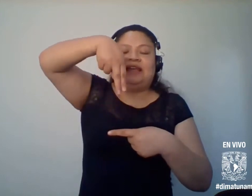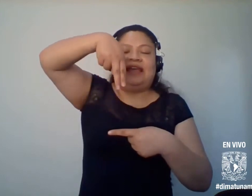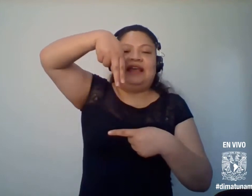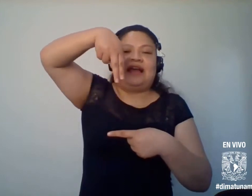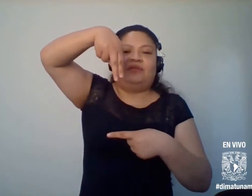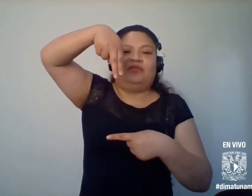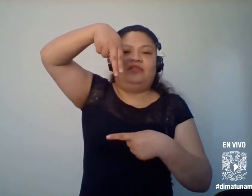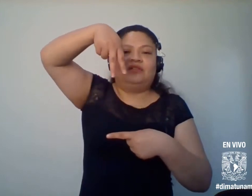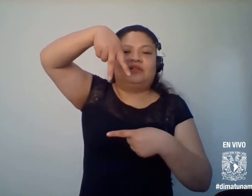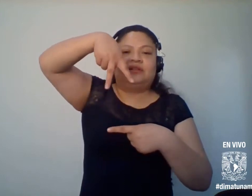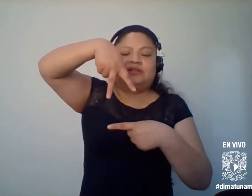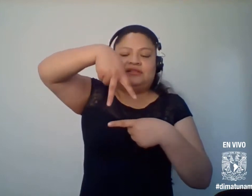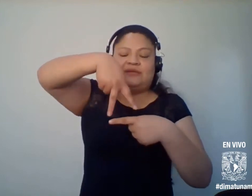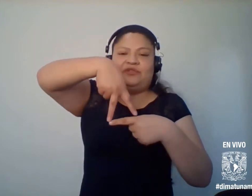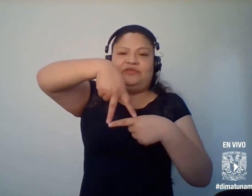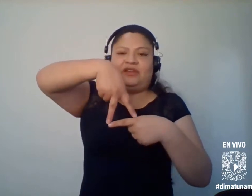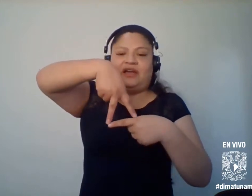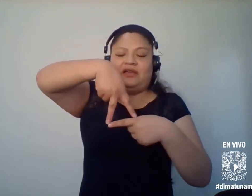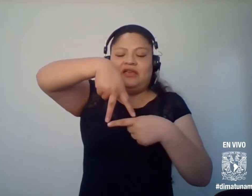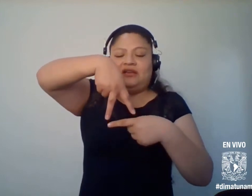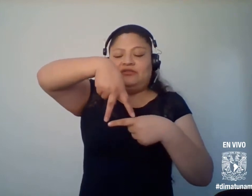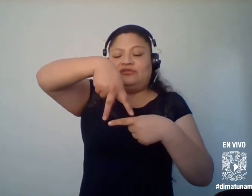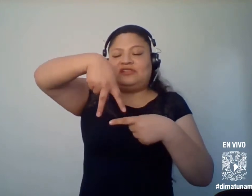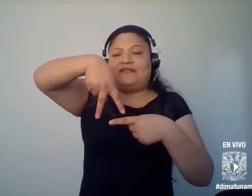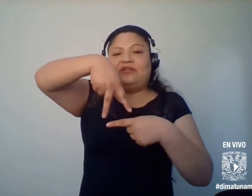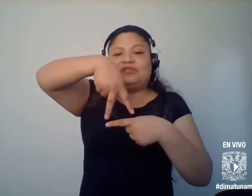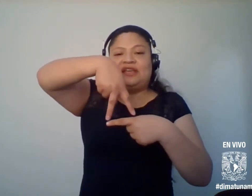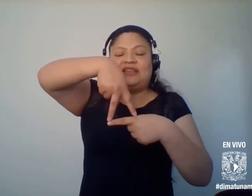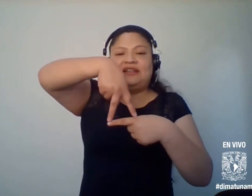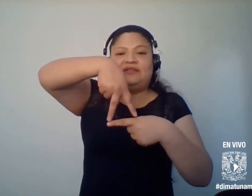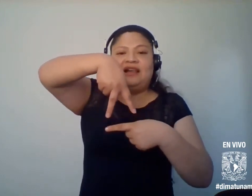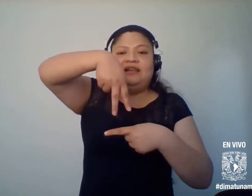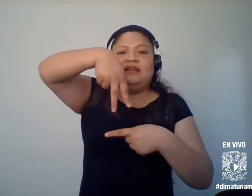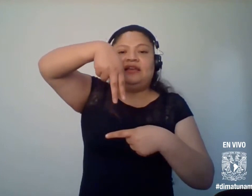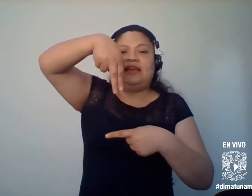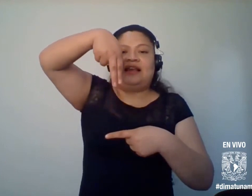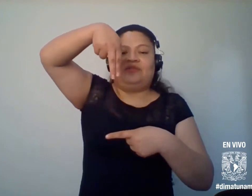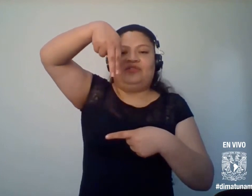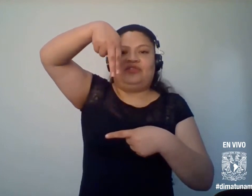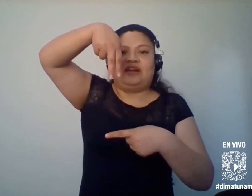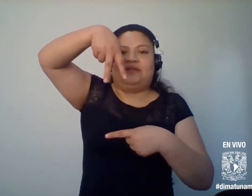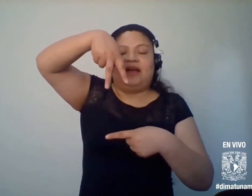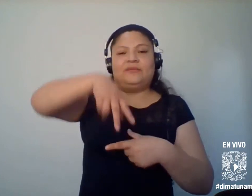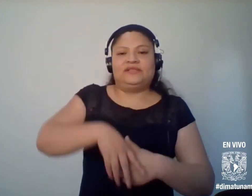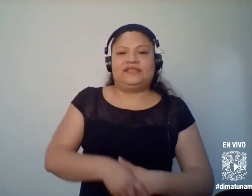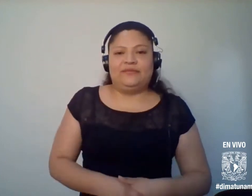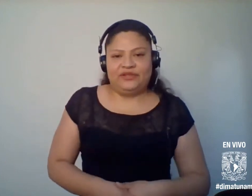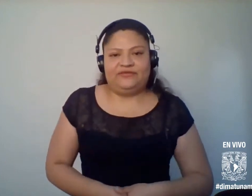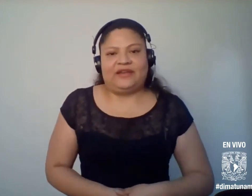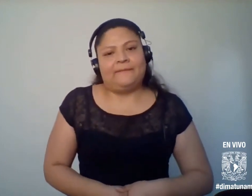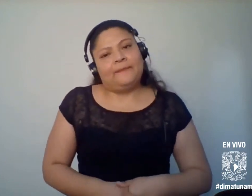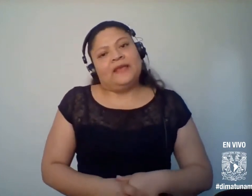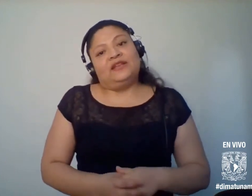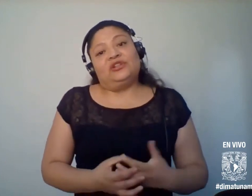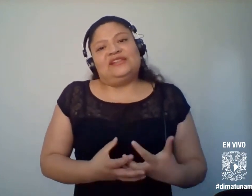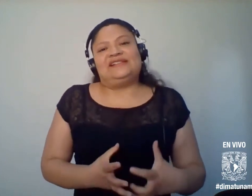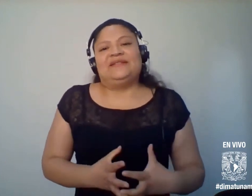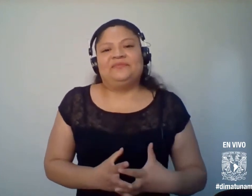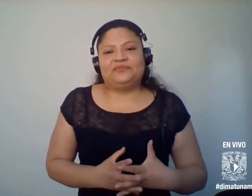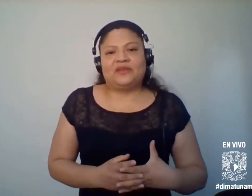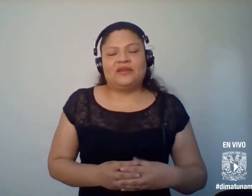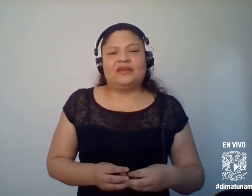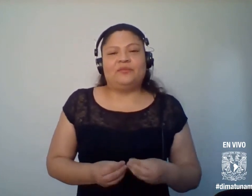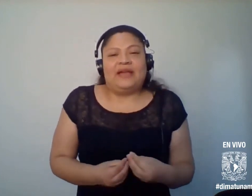modifico este, el ángulo se modifica. Los dos de abajo se quedan igual y el ángulo de arriba se modifica.